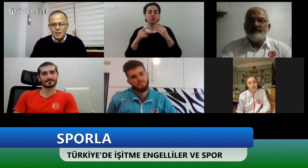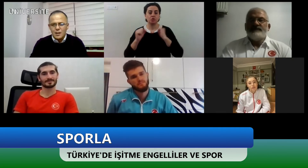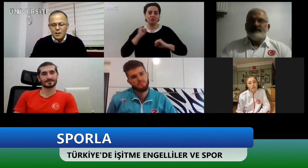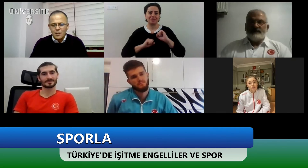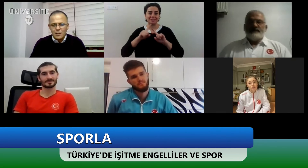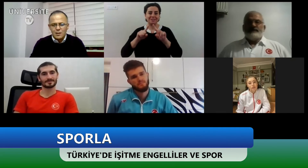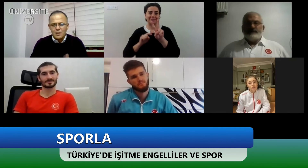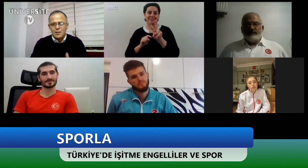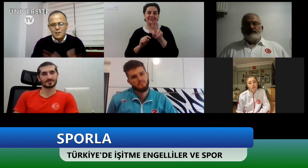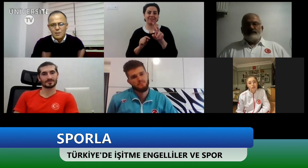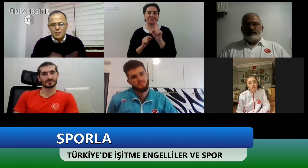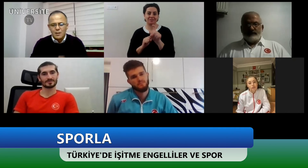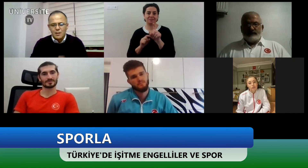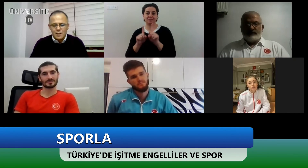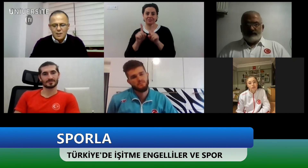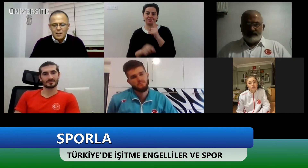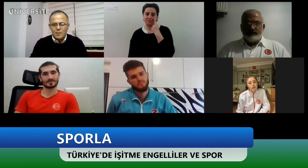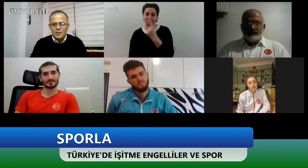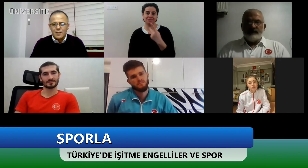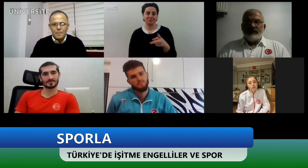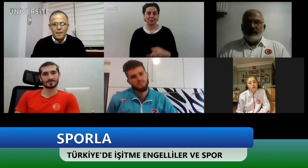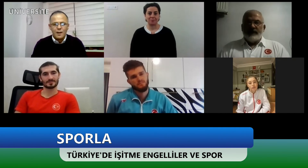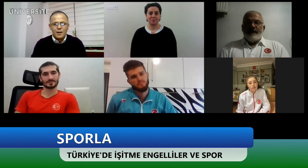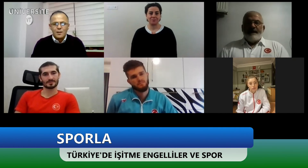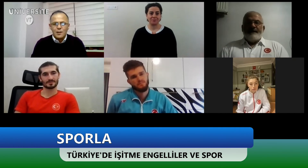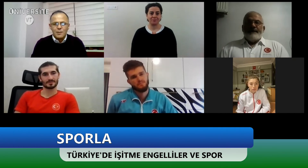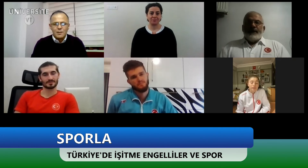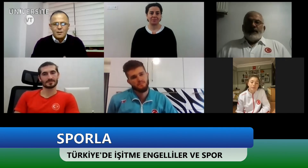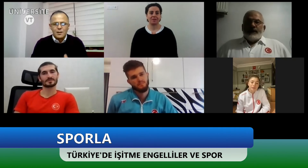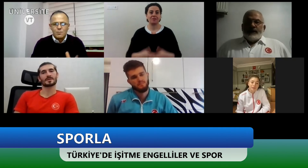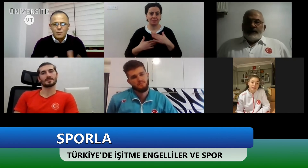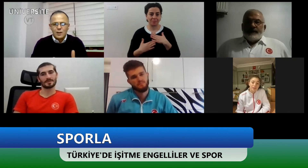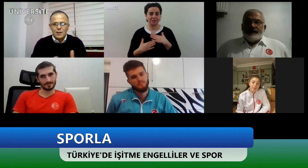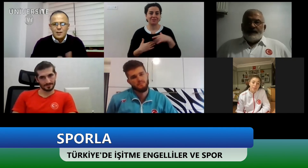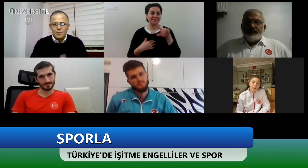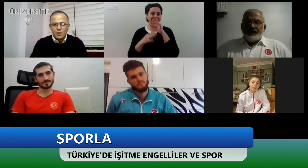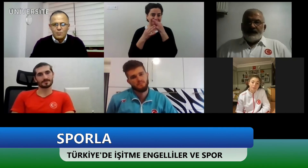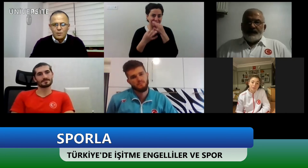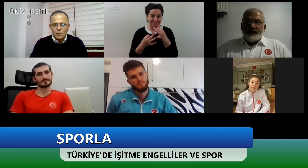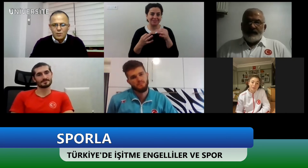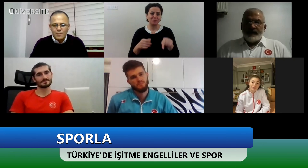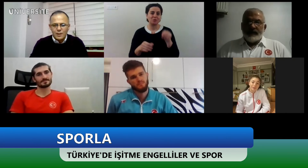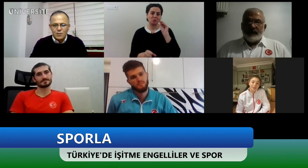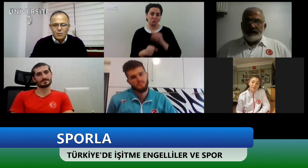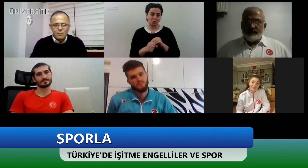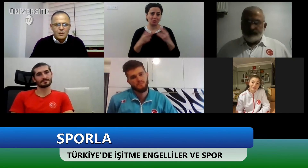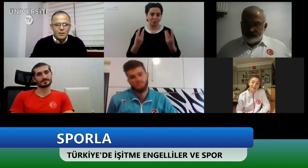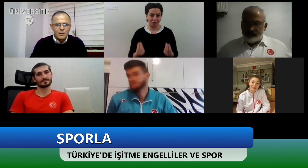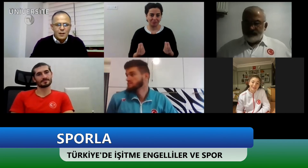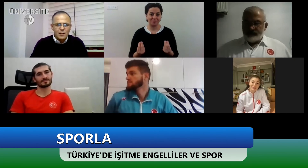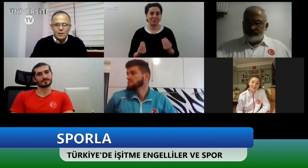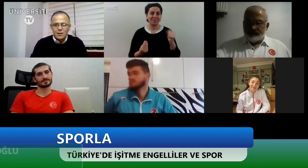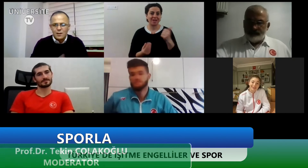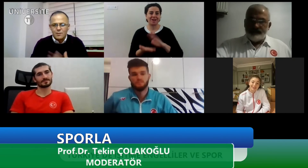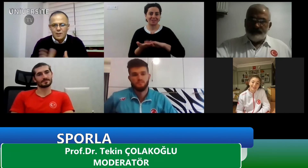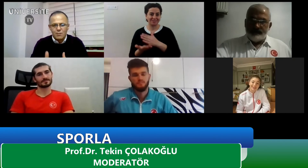TV'den izleyebilirsiniz. İzleyebilir değerli izleyicilerimiz de. Peki ben müsaadenizle programı burada noktalamak istiyorum.